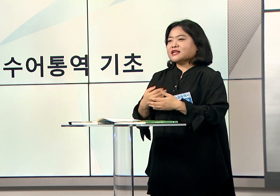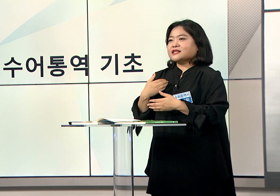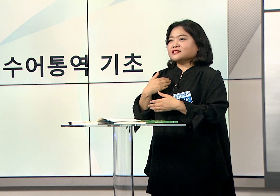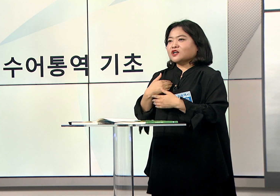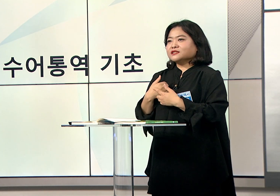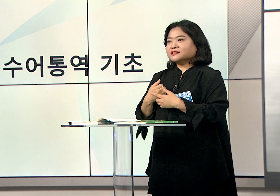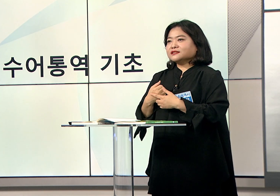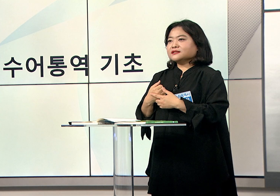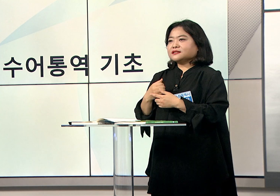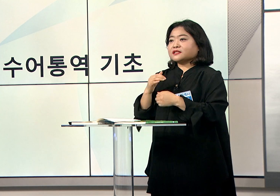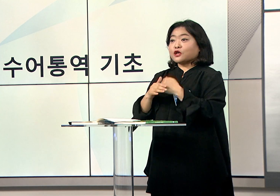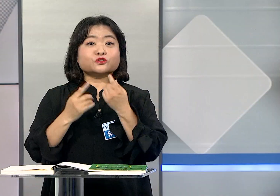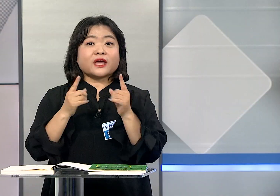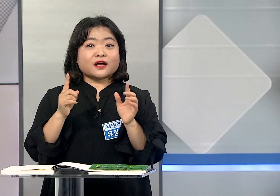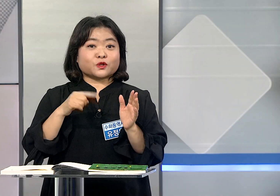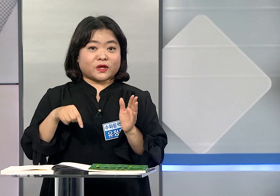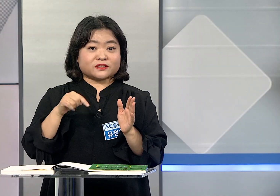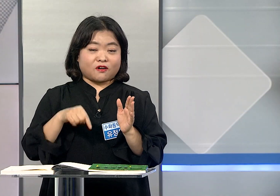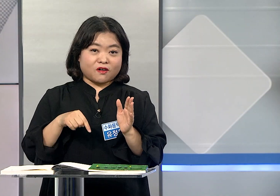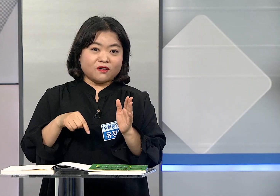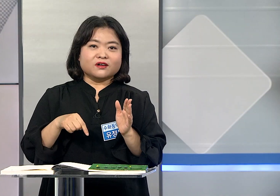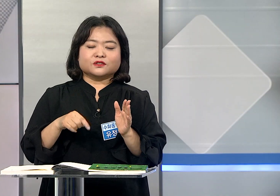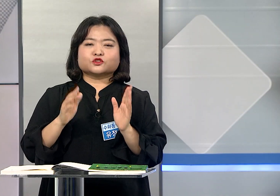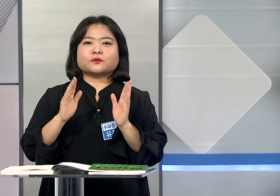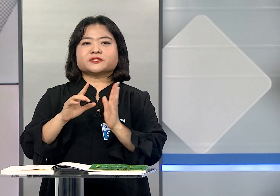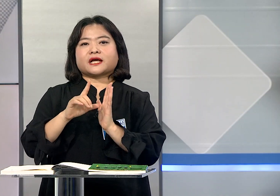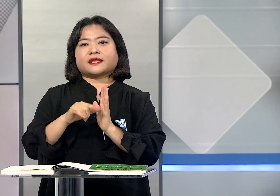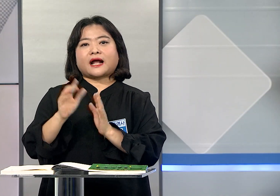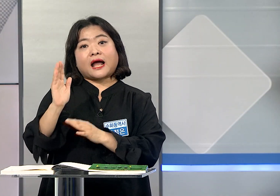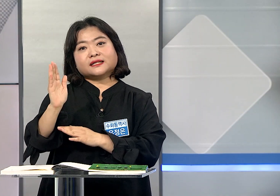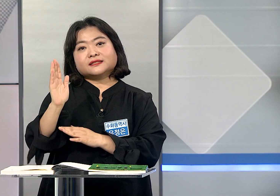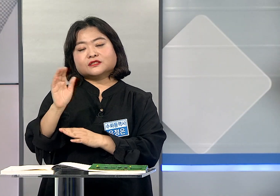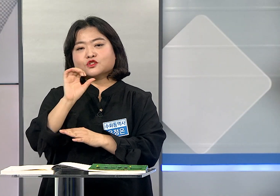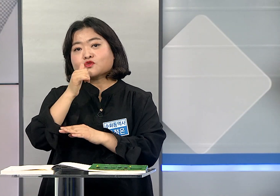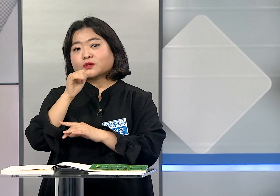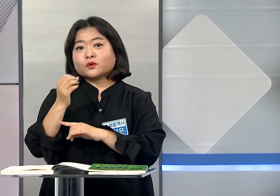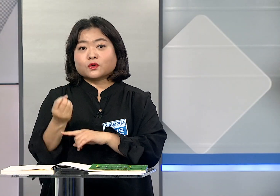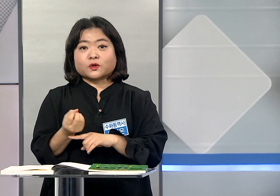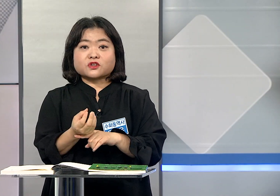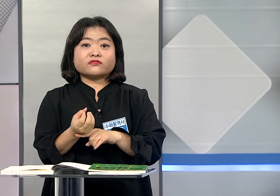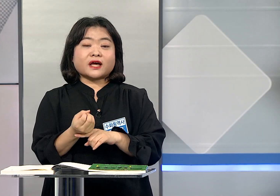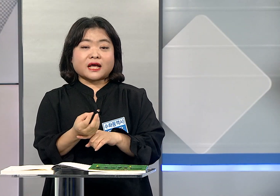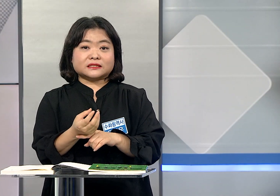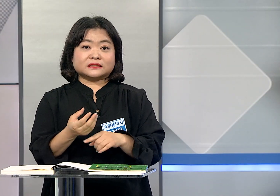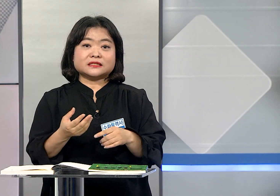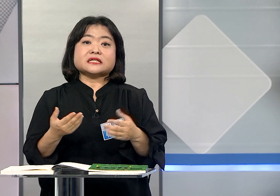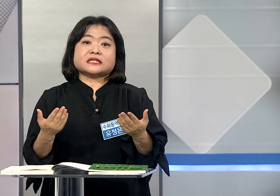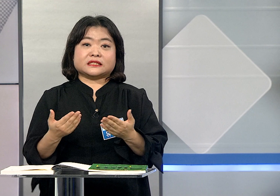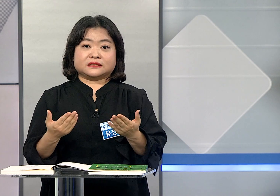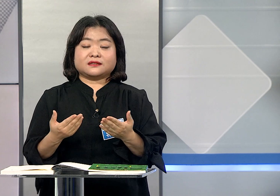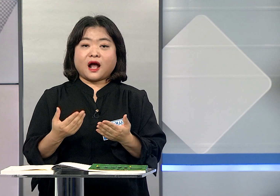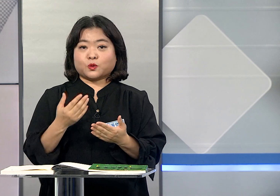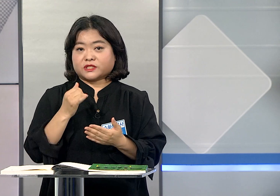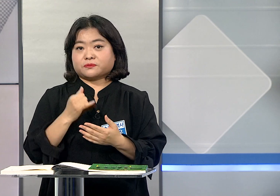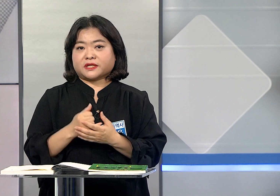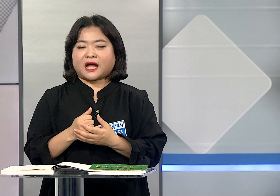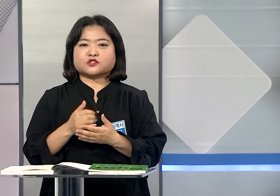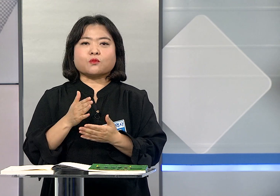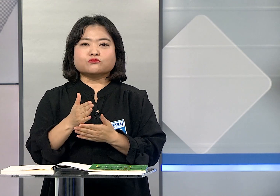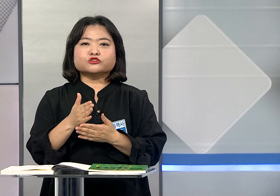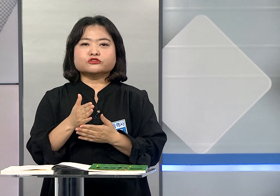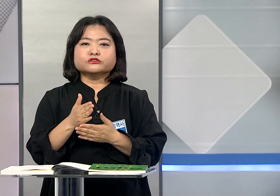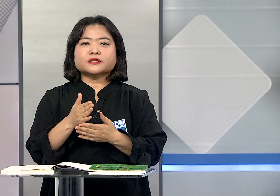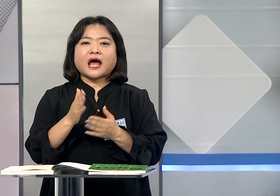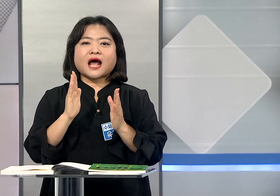하면, 저는 이제 대구대학교에서 수업 시간에 강의를 수화통역으로 전달하는 일을 하고